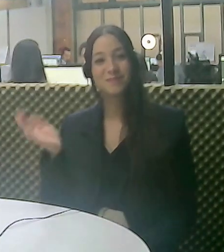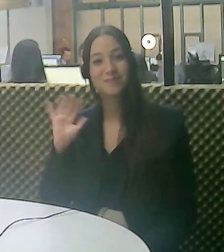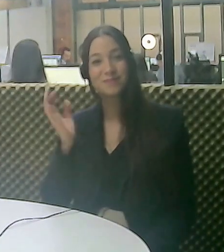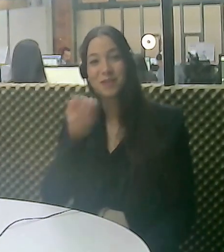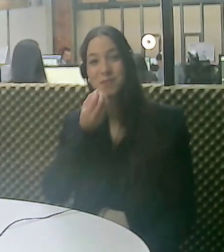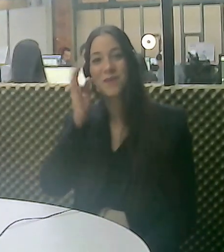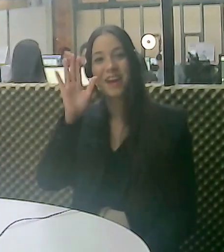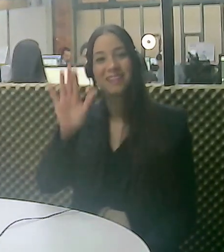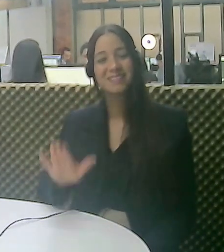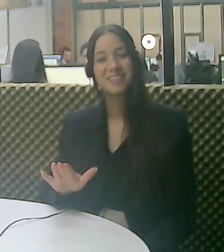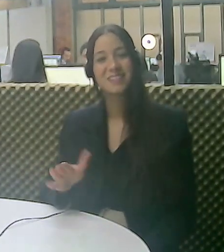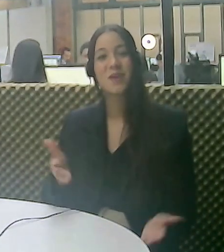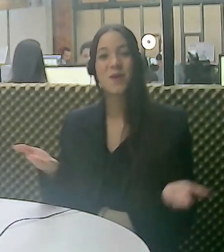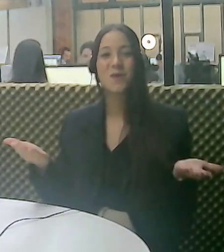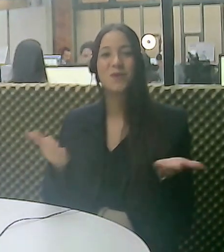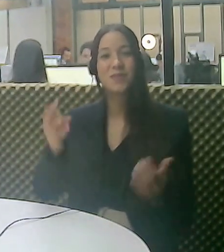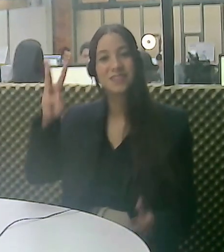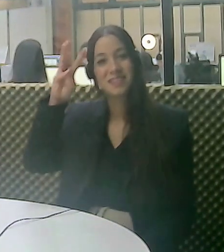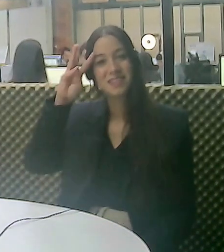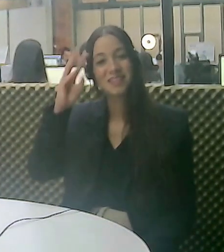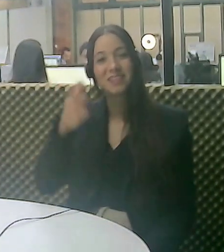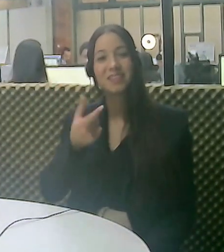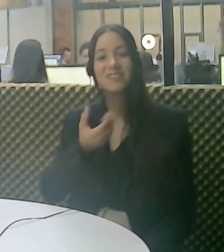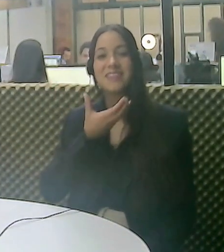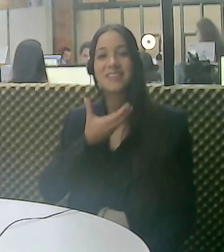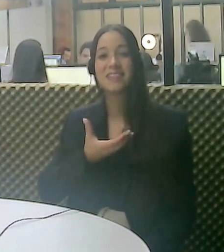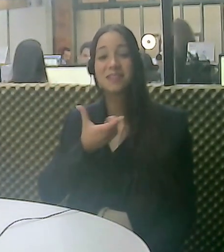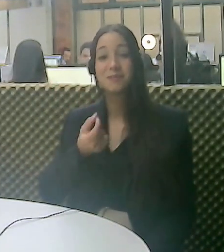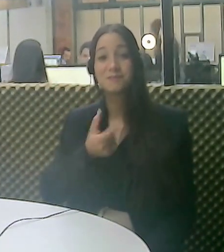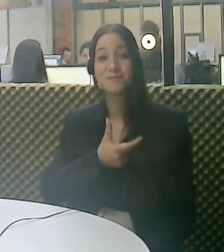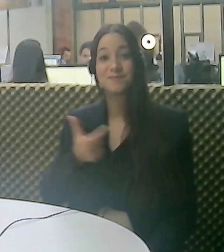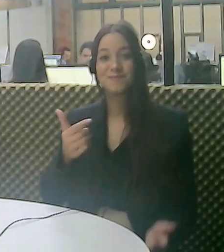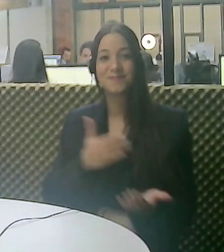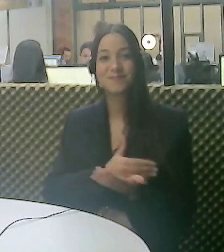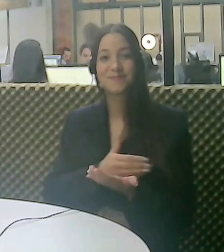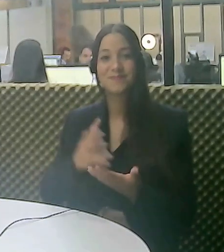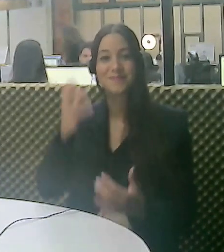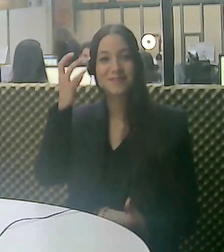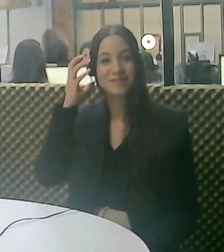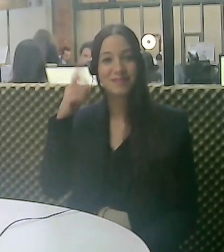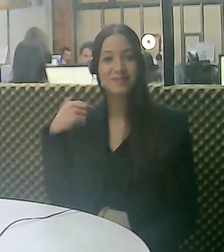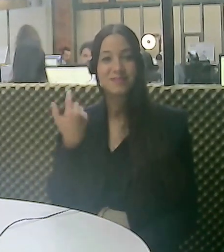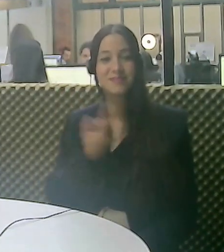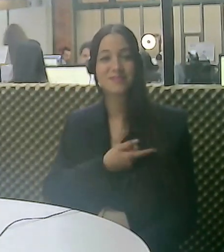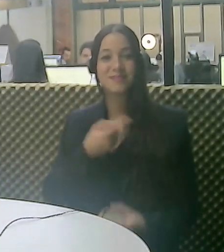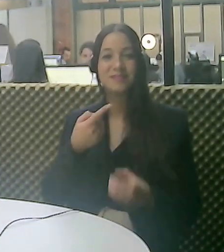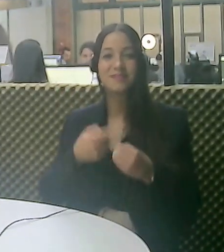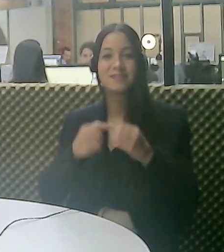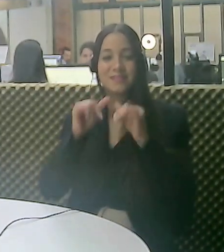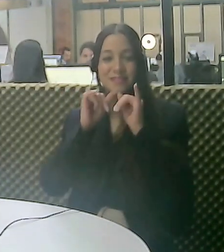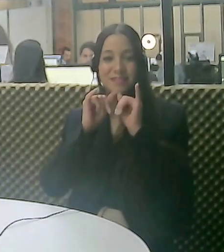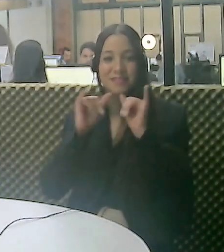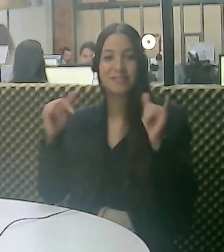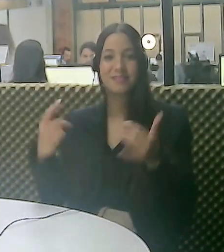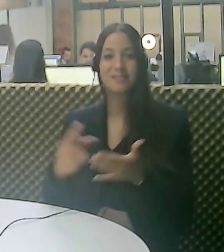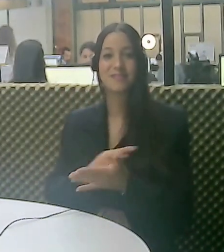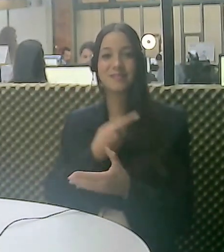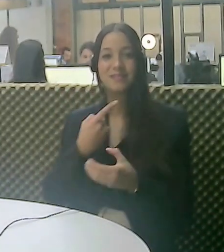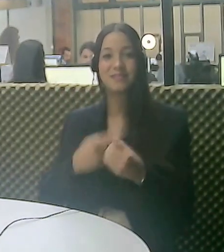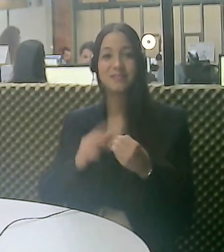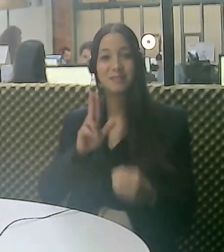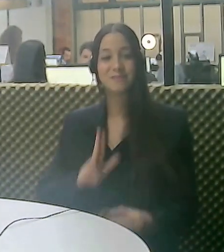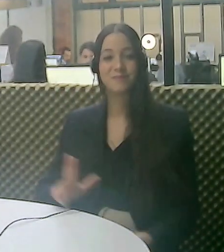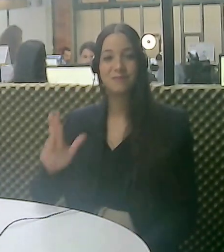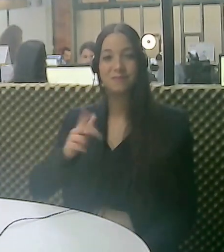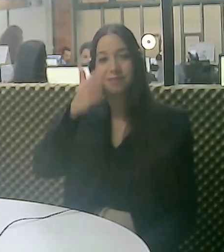Boa tarde, meus amigos. Hoje é terça-feira, 20 de dezembro de 2022. Está no ar a Rádio Nossa Cidade com um boletim de notícias sobre o que de fato